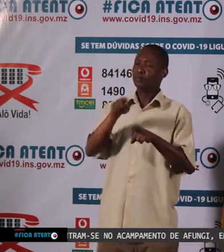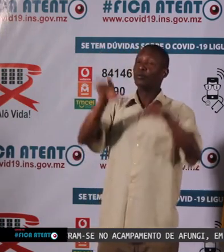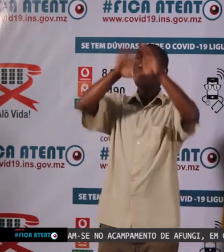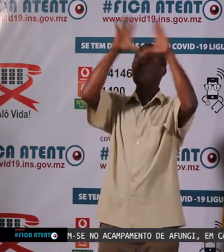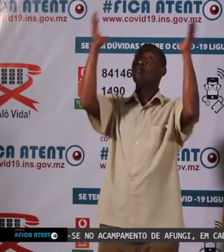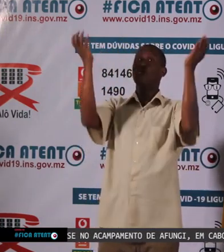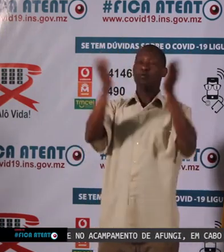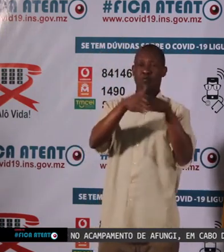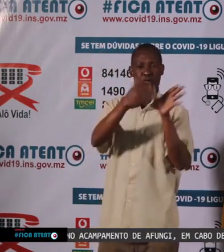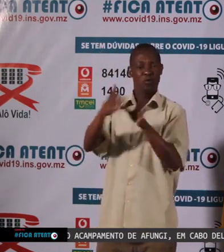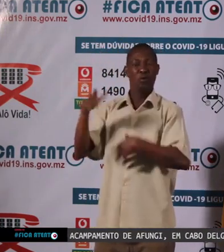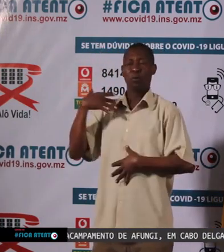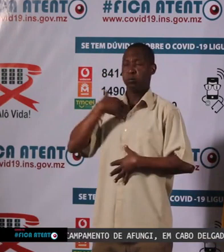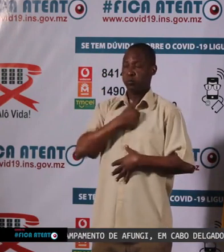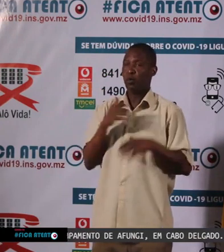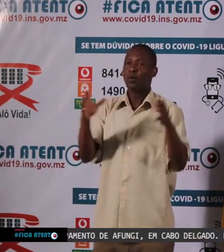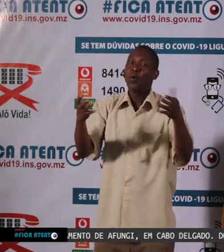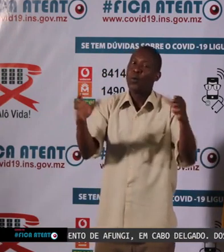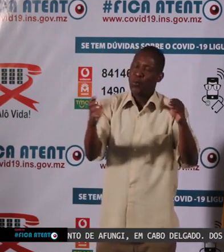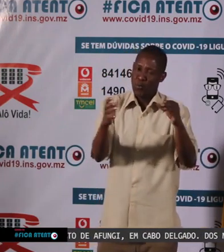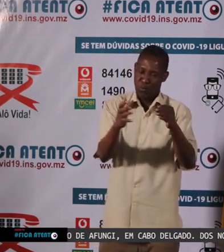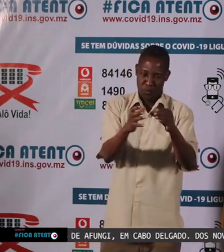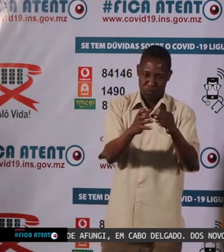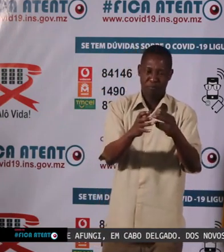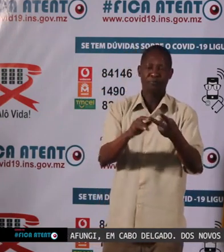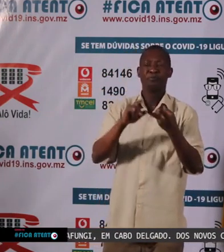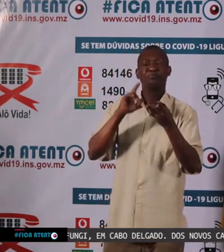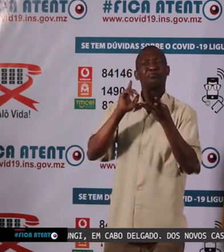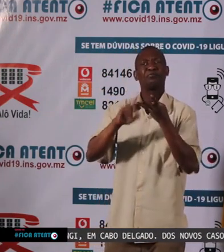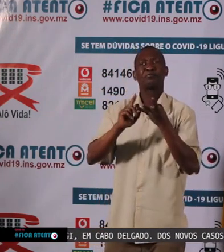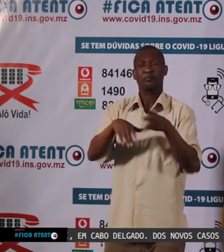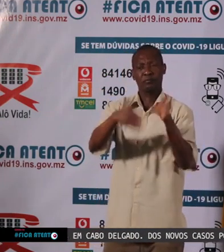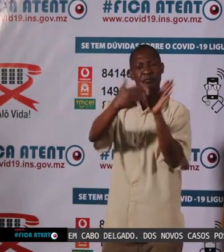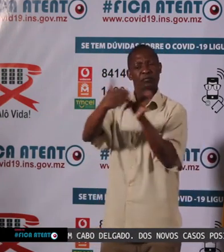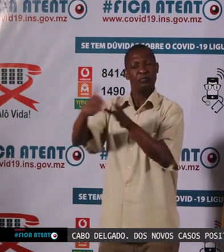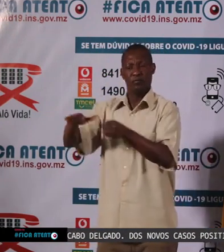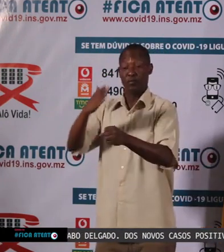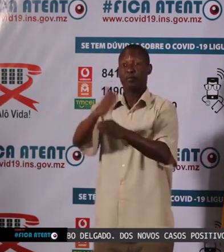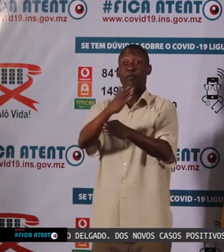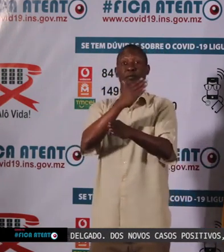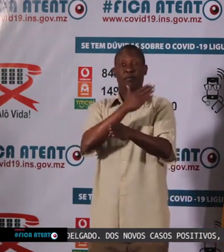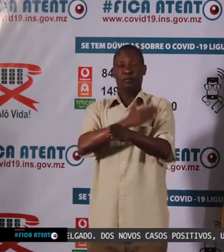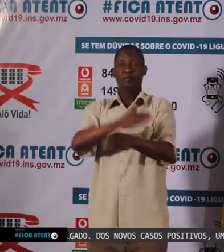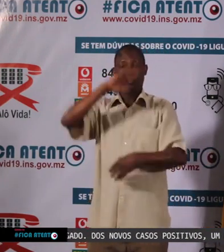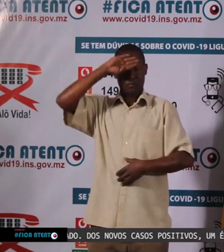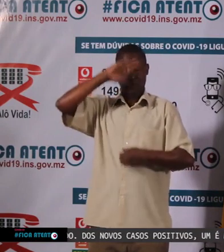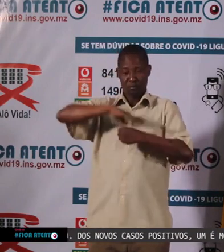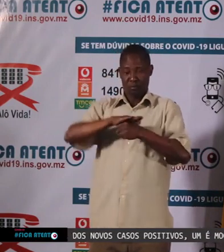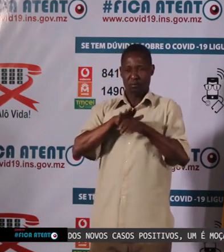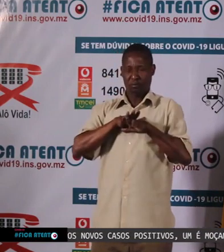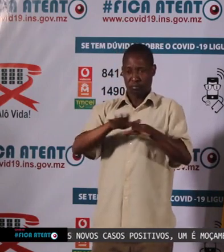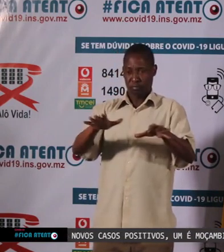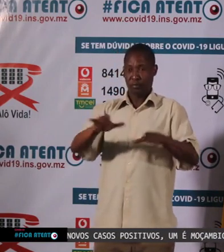global. Em termos de recuperados, existem atualmente a nível global